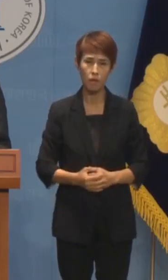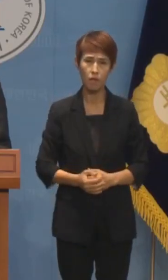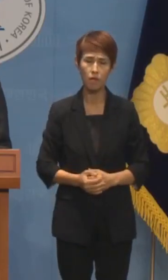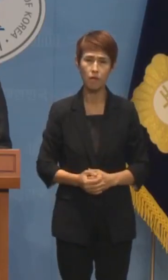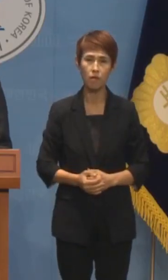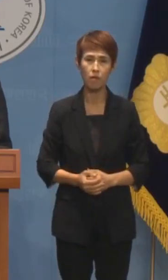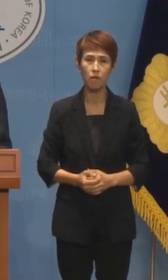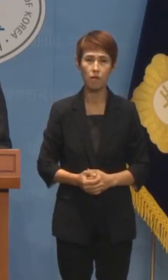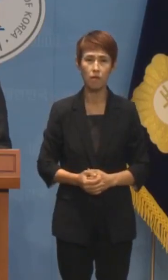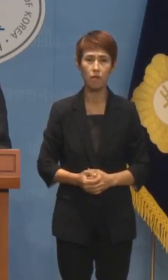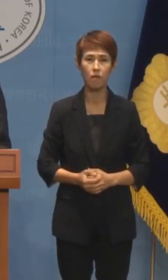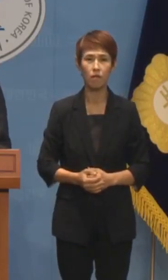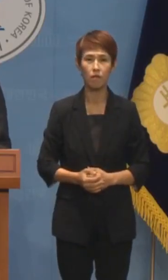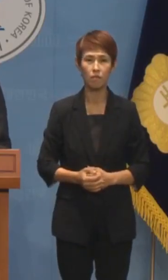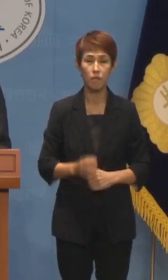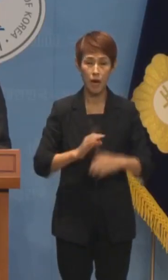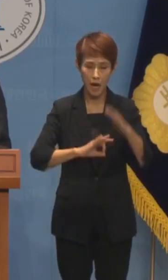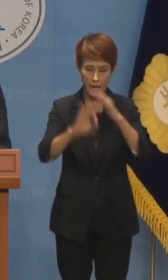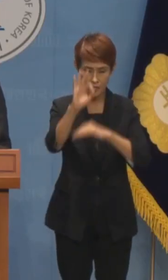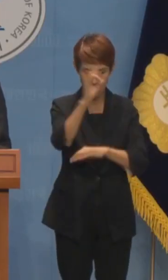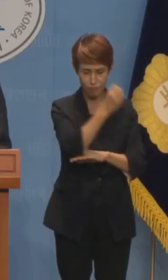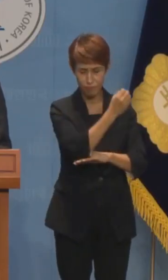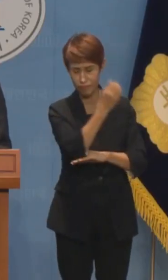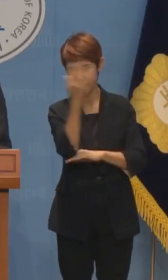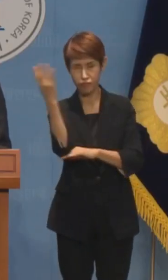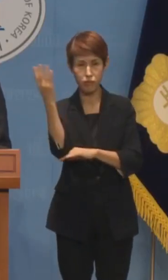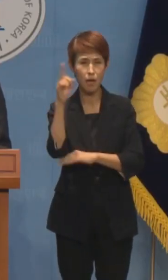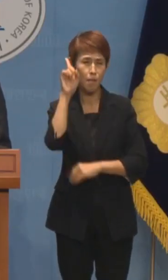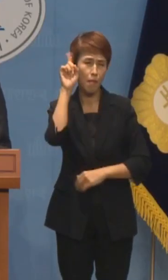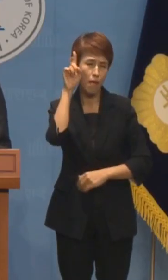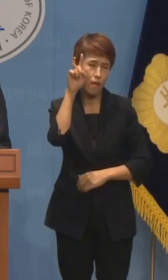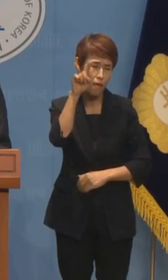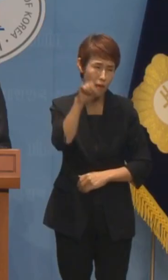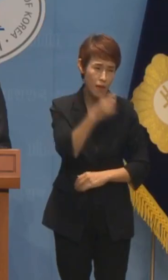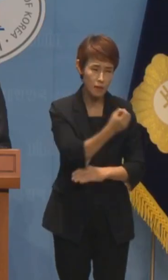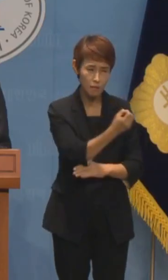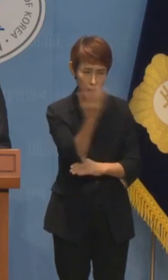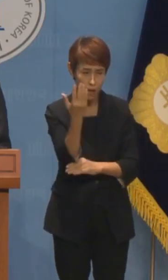자고 일어나면 언론 지상을 김건희 여사가 채우고 있습니다.